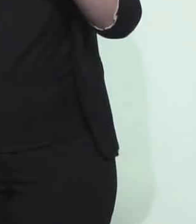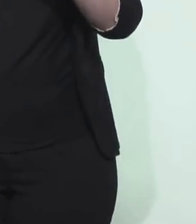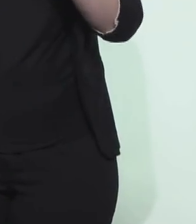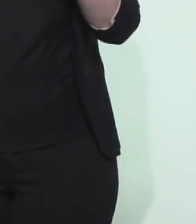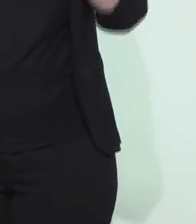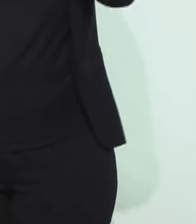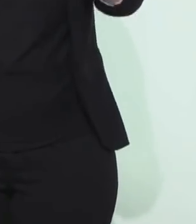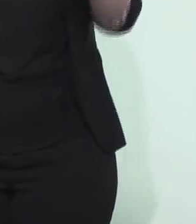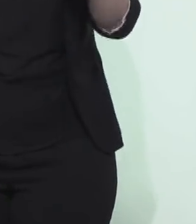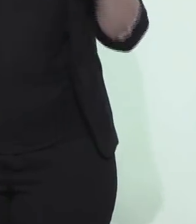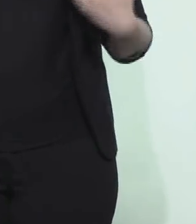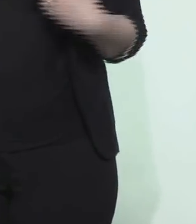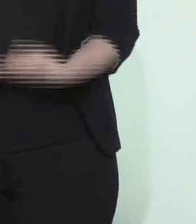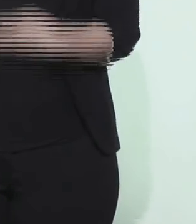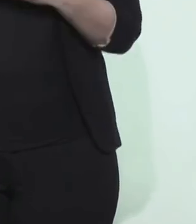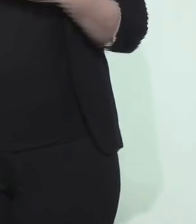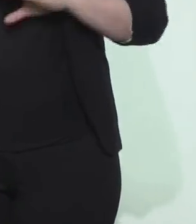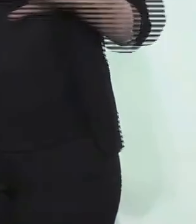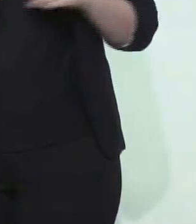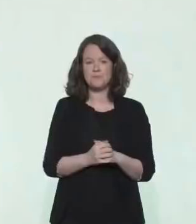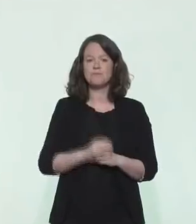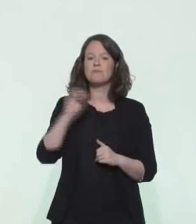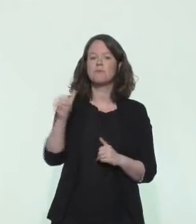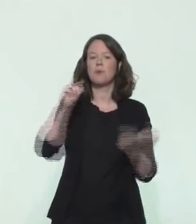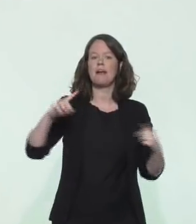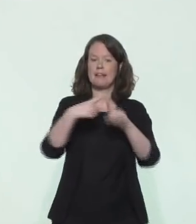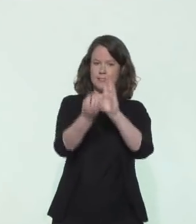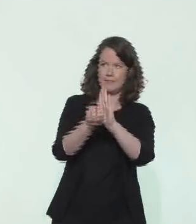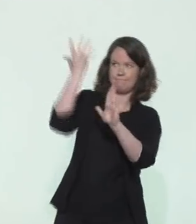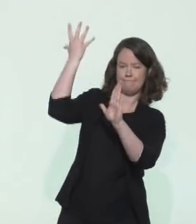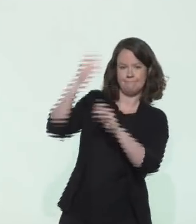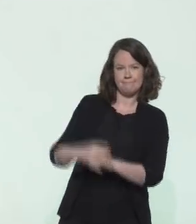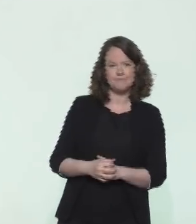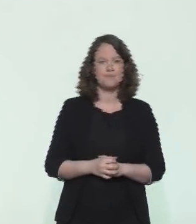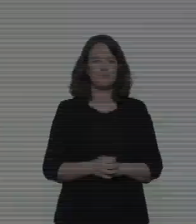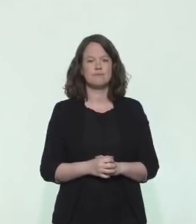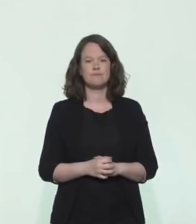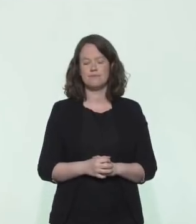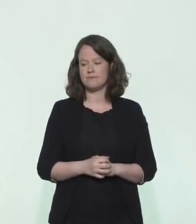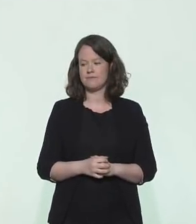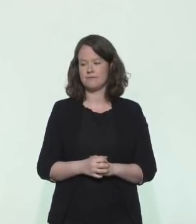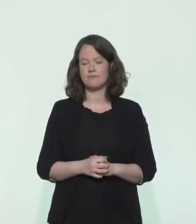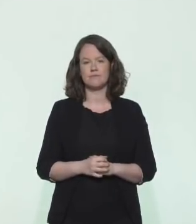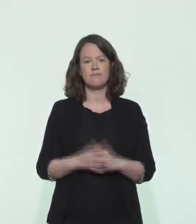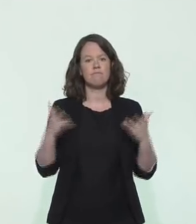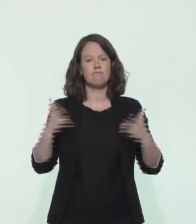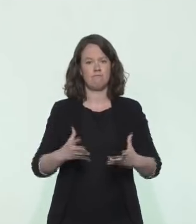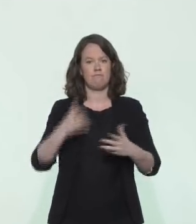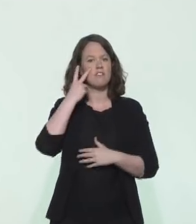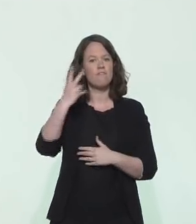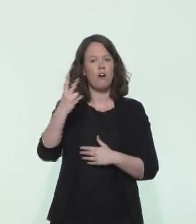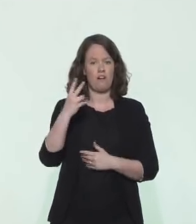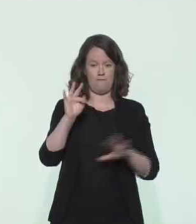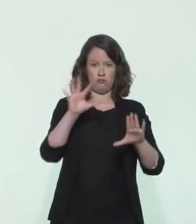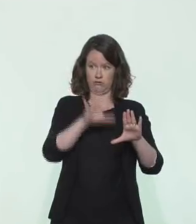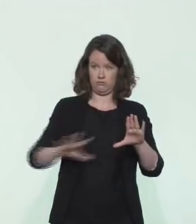soir. La première carte qui va s'afficher est le reflet de l'activité virale